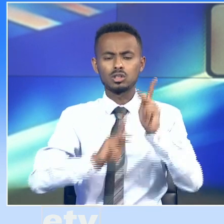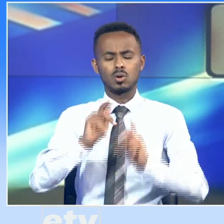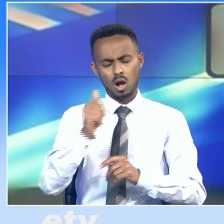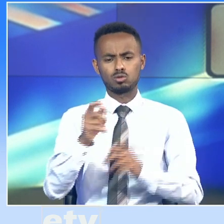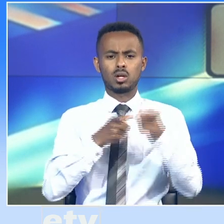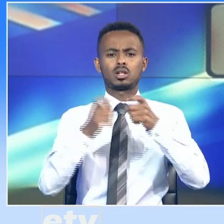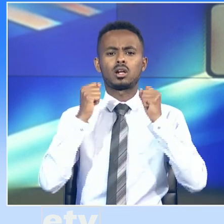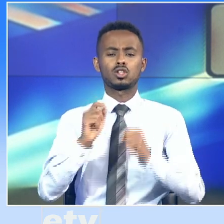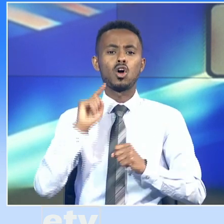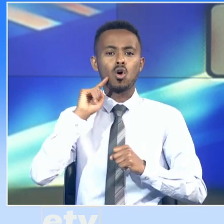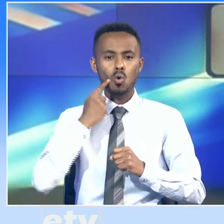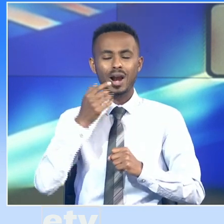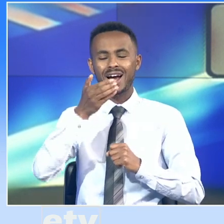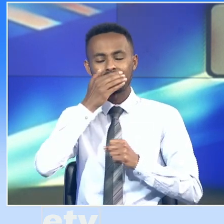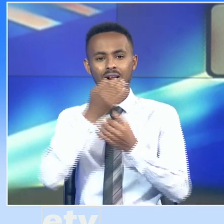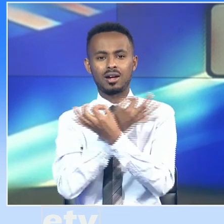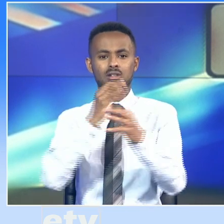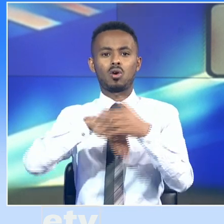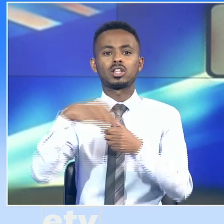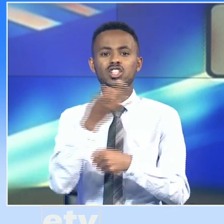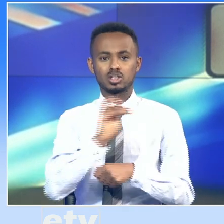ይችላል። እንኳንም ከአፈና ነፃ ወጣ እንጂ